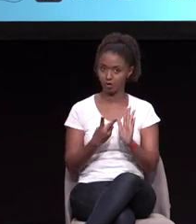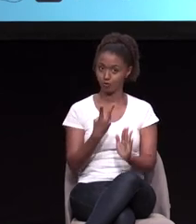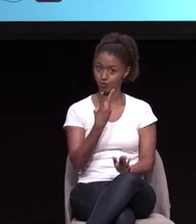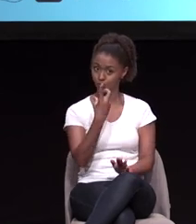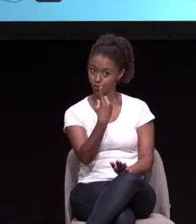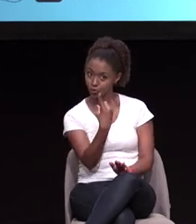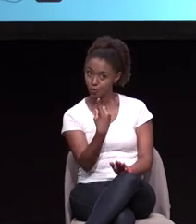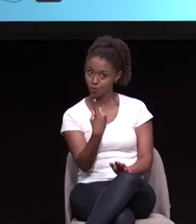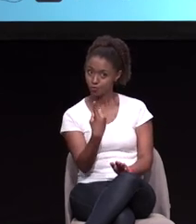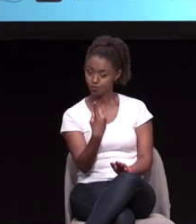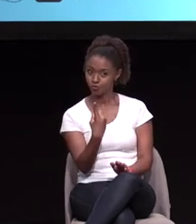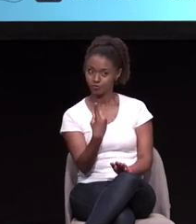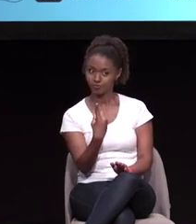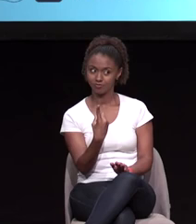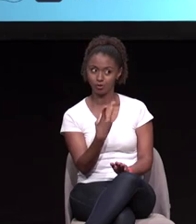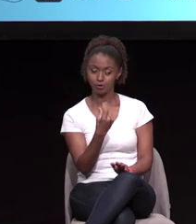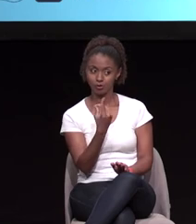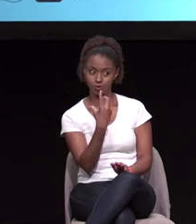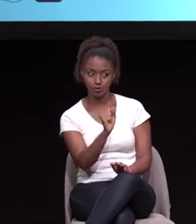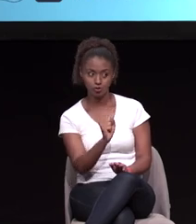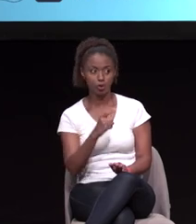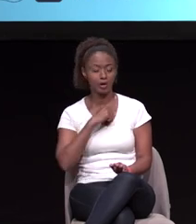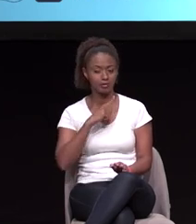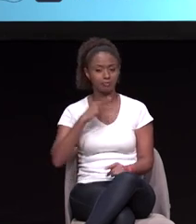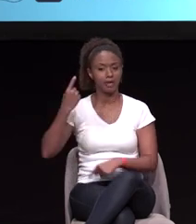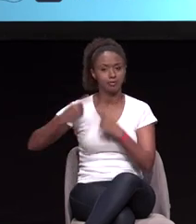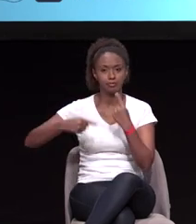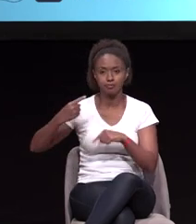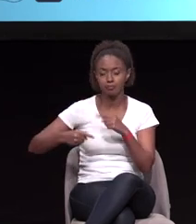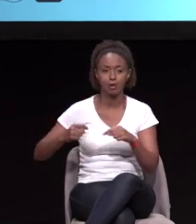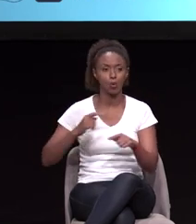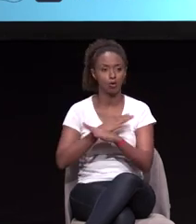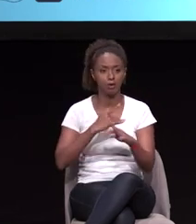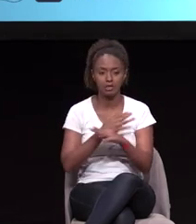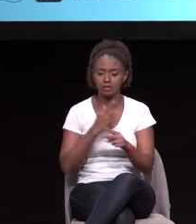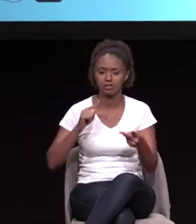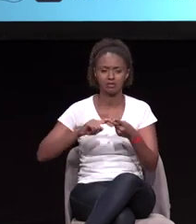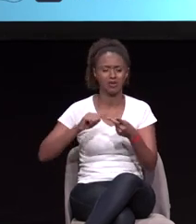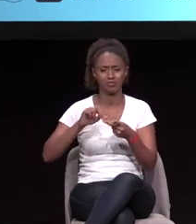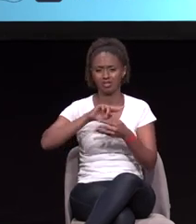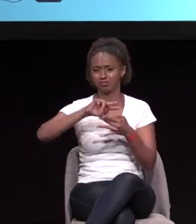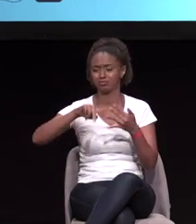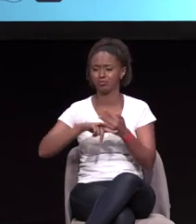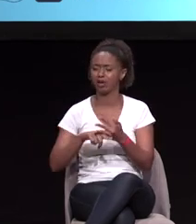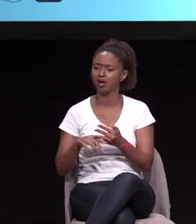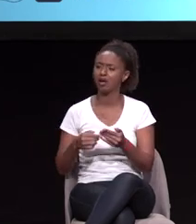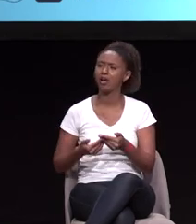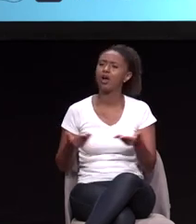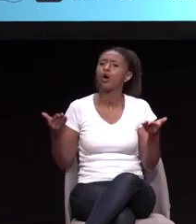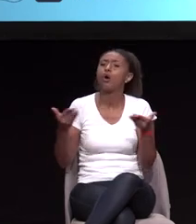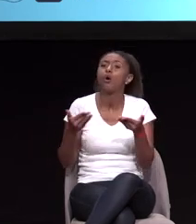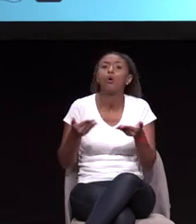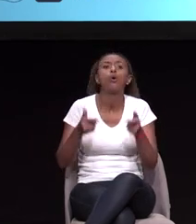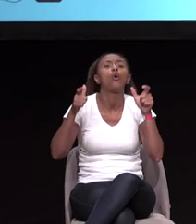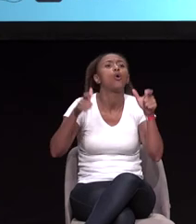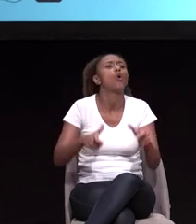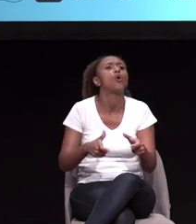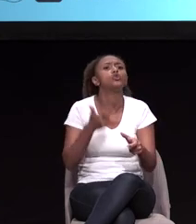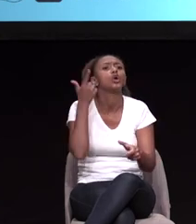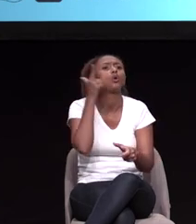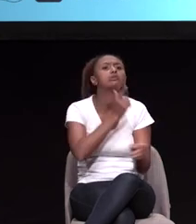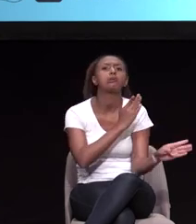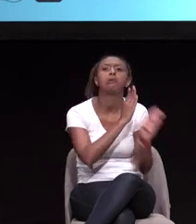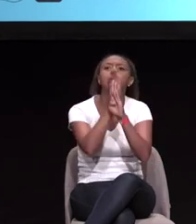plena industrialização plena urbanização então um de hoje eu reconheço a lei já tinha a